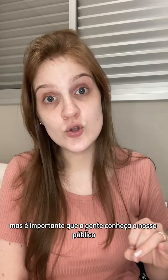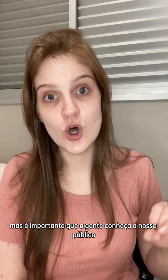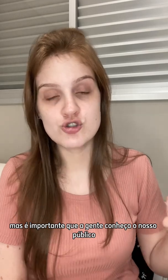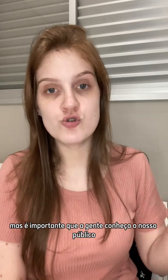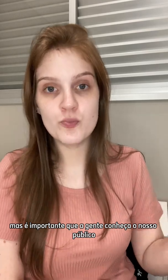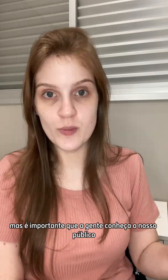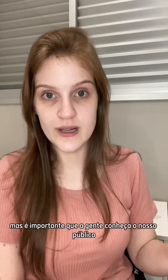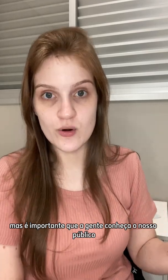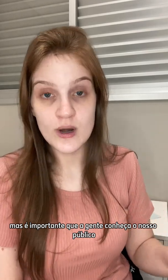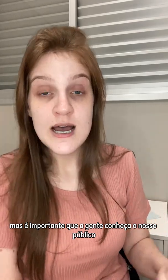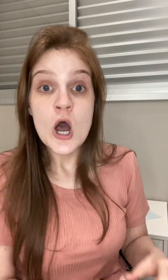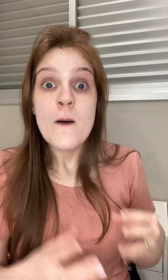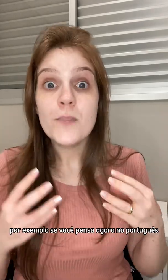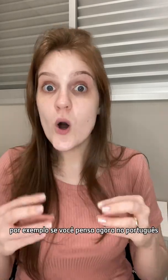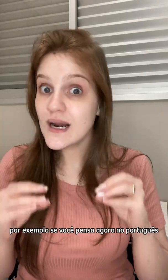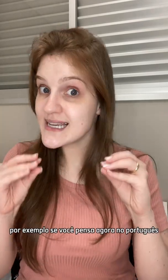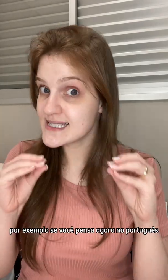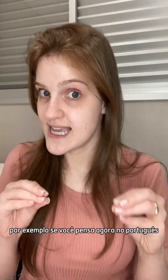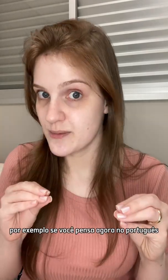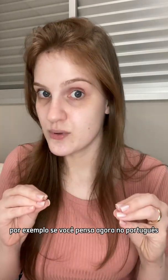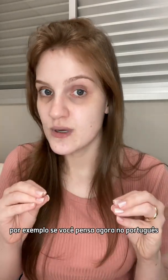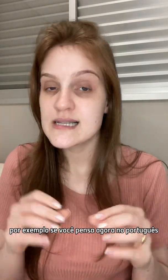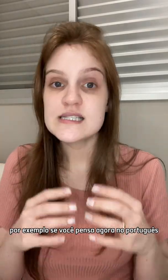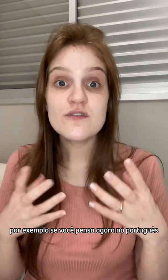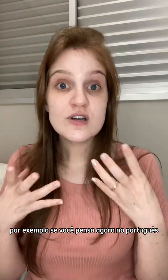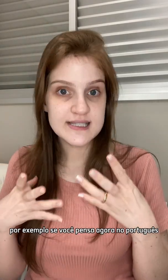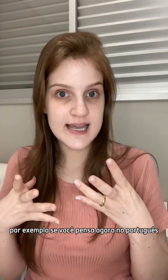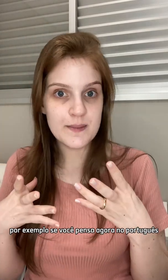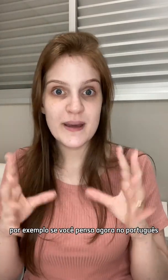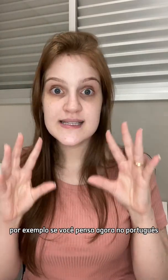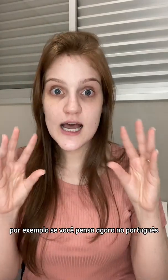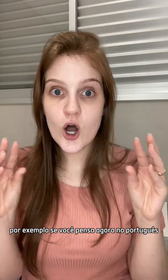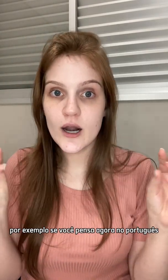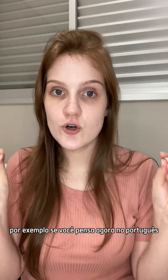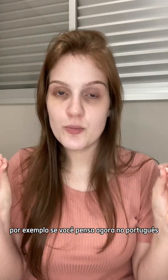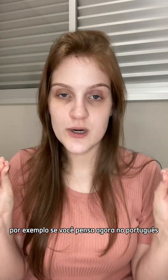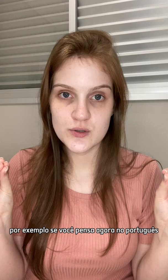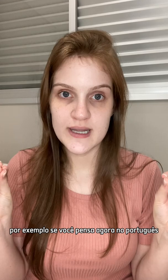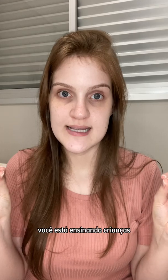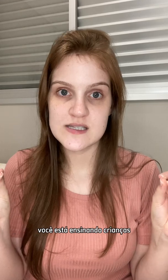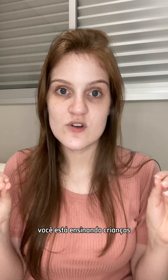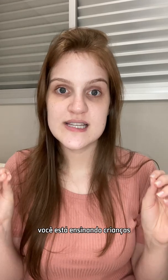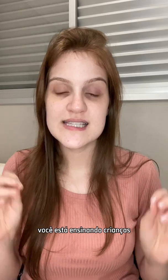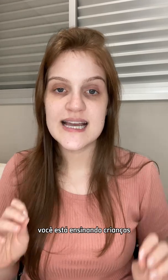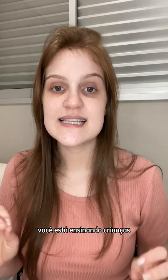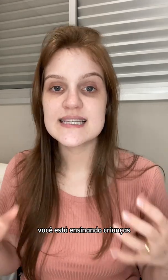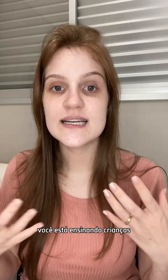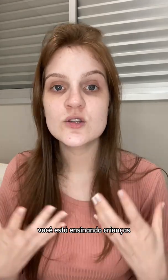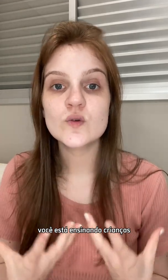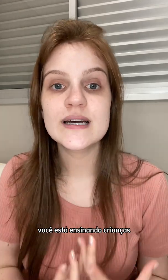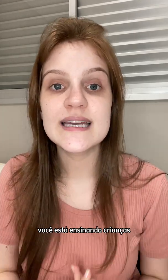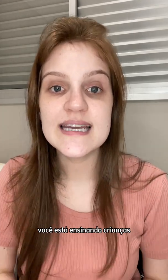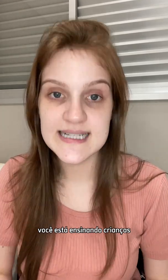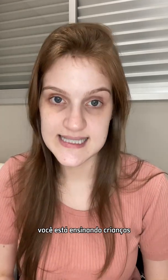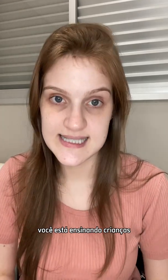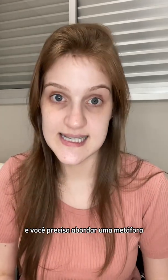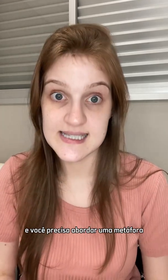nosso público. Por exemplo, se você pensa agora no português, você está ensinando crianças e